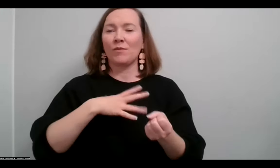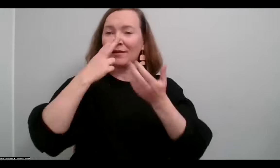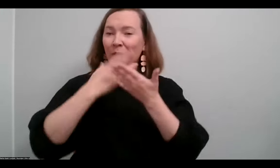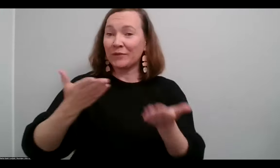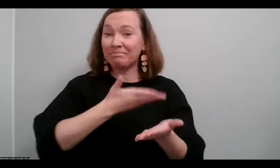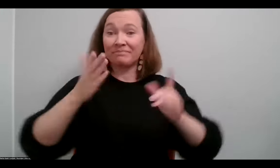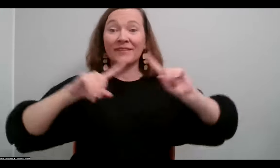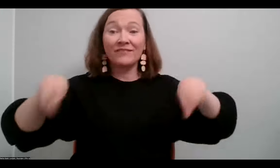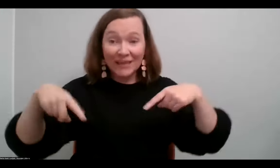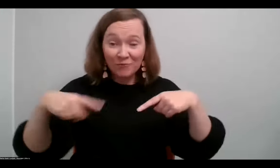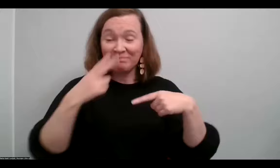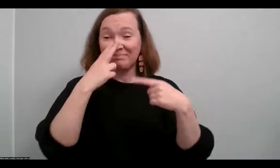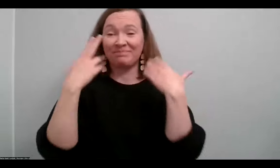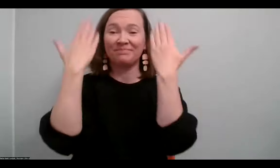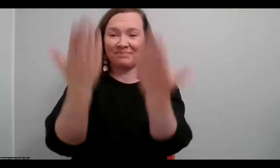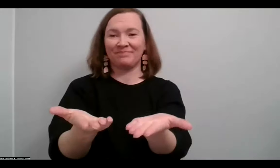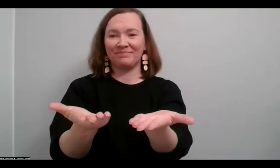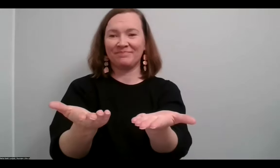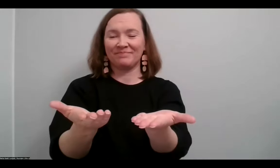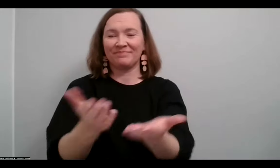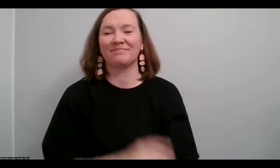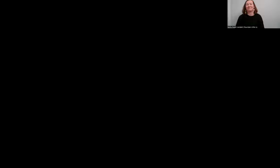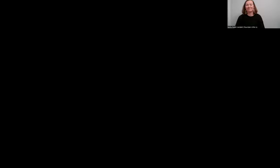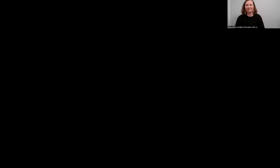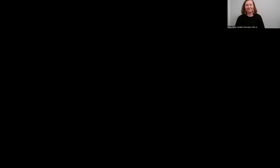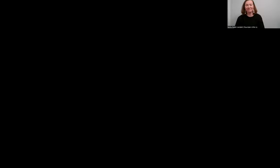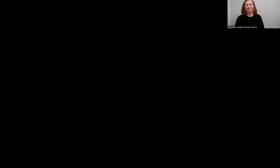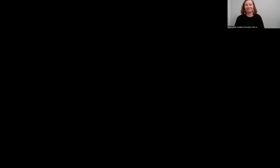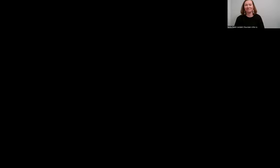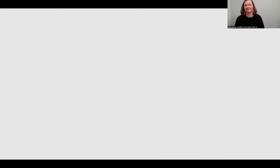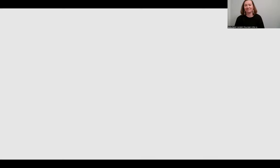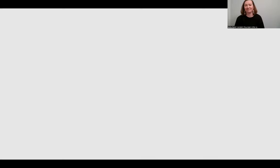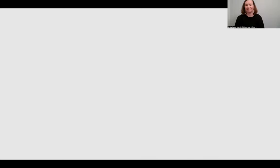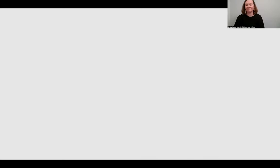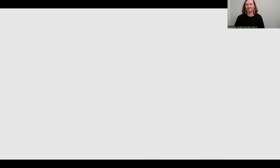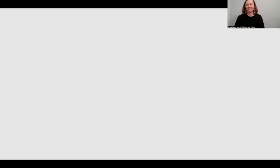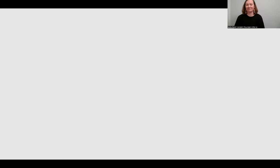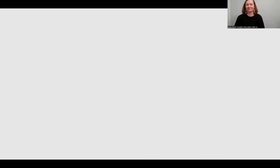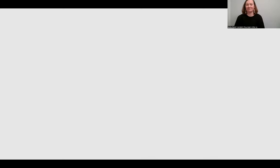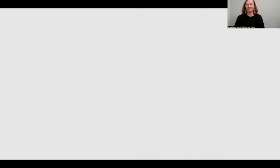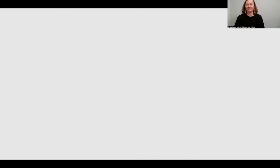Avaan webinaarin, eli haluan teille ensin näyttää yhden videon.